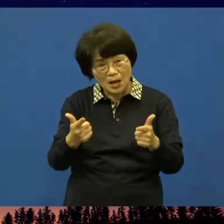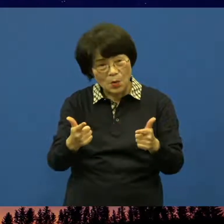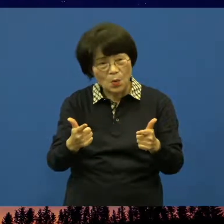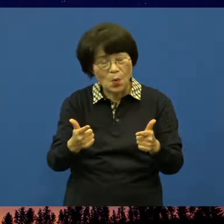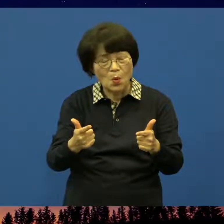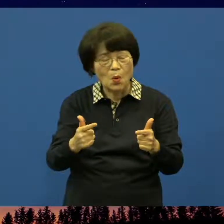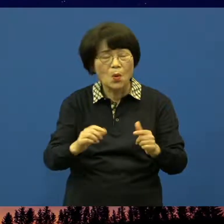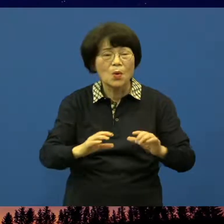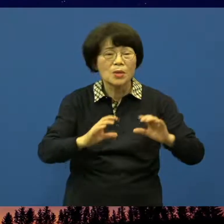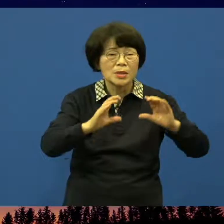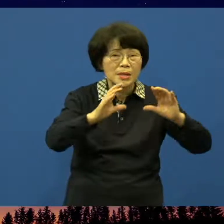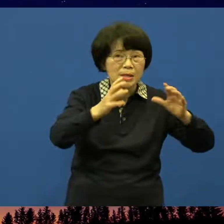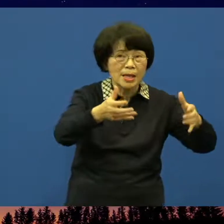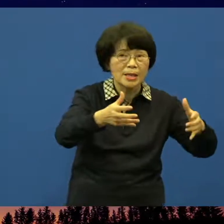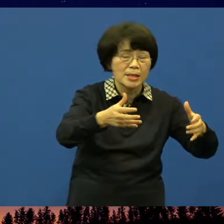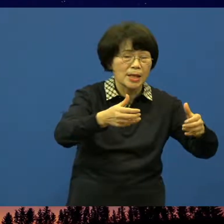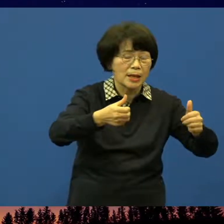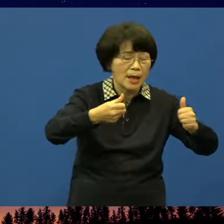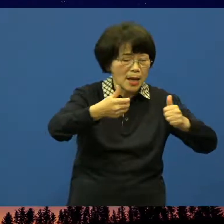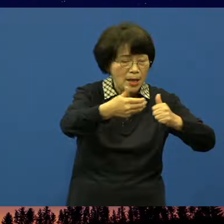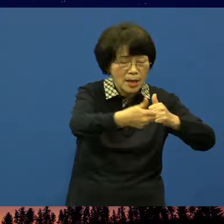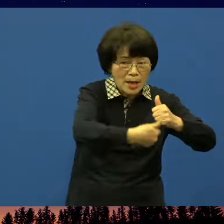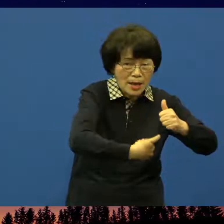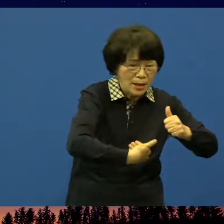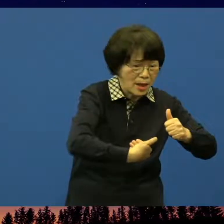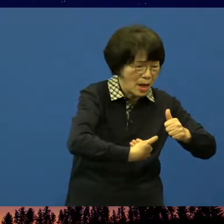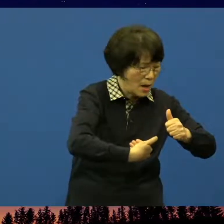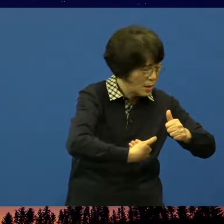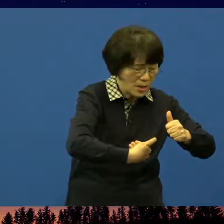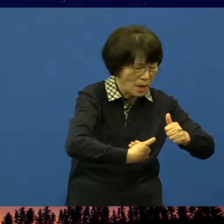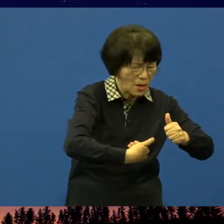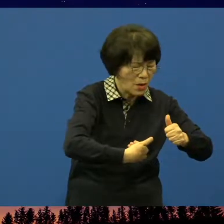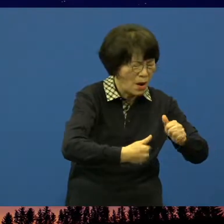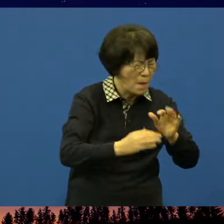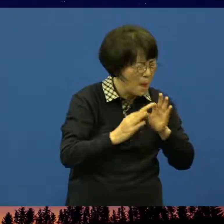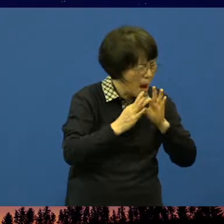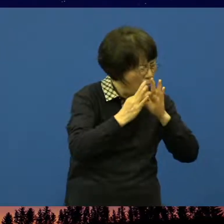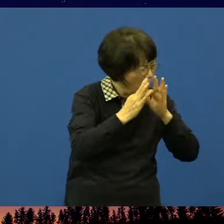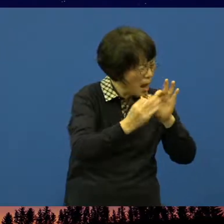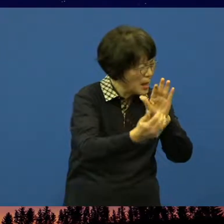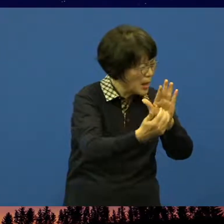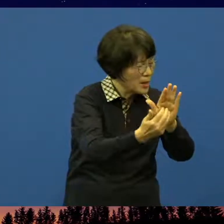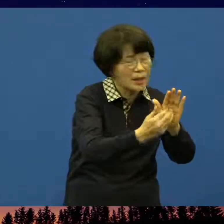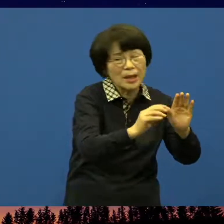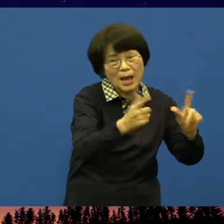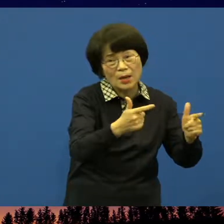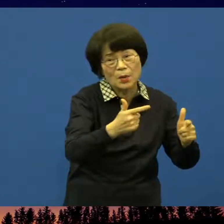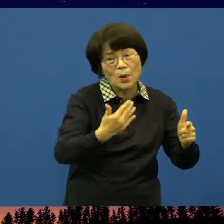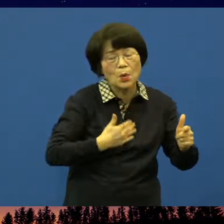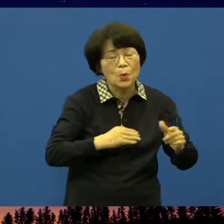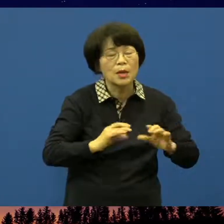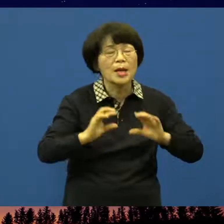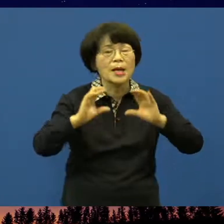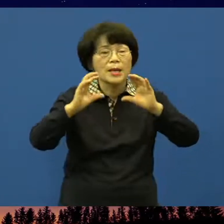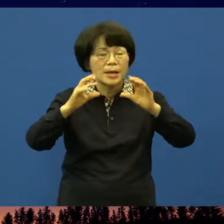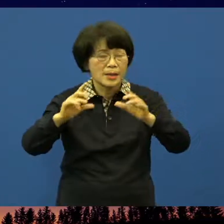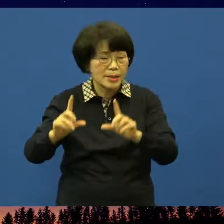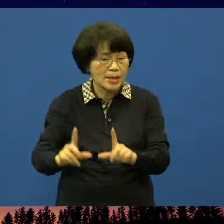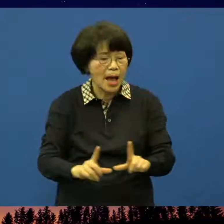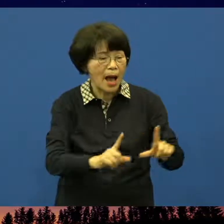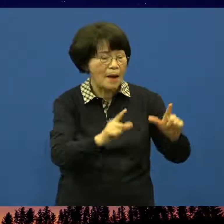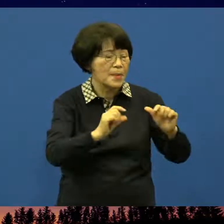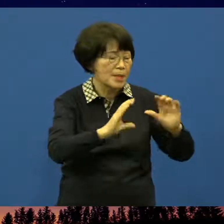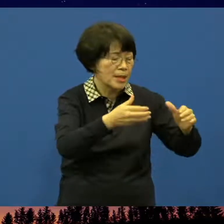그리고 세상에 영향을 받지 않으려고 막 애를 쓰는 삶이 아니에요. 우리의 삶이 세상에 영향을 주는 삶이에요.